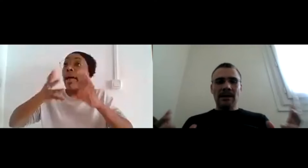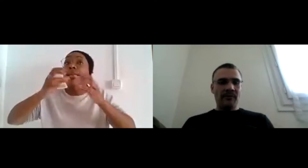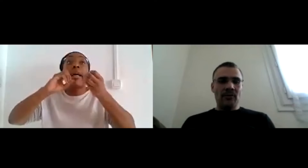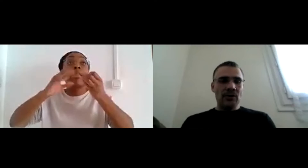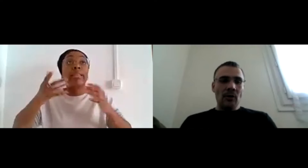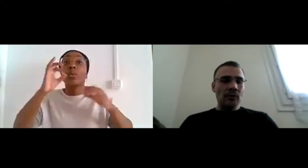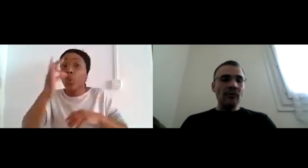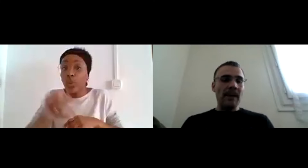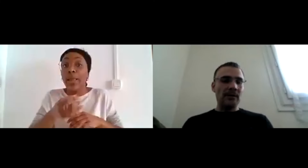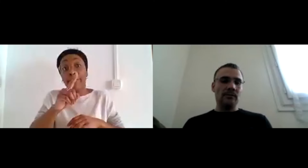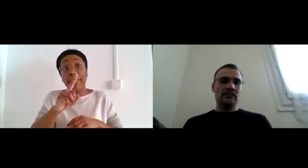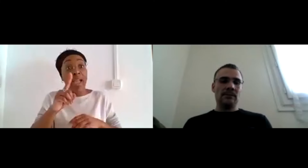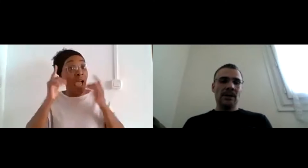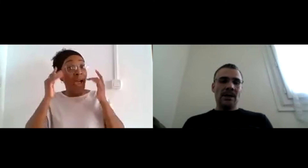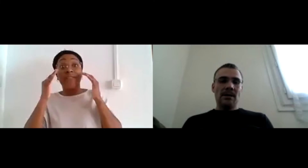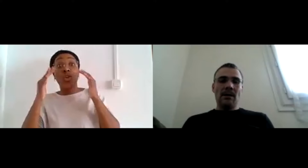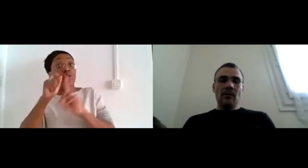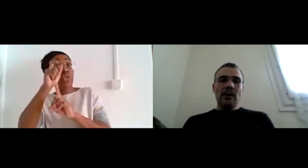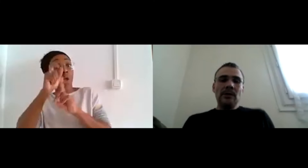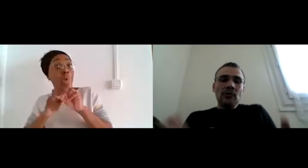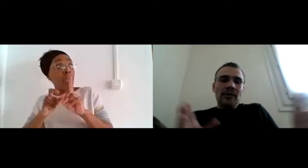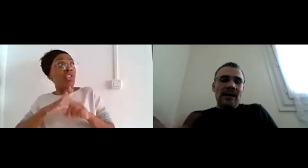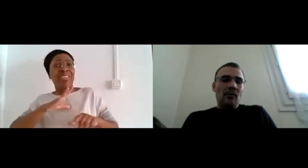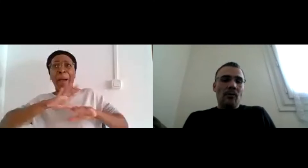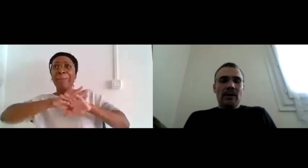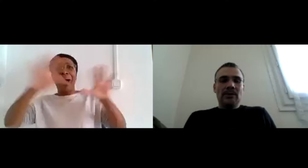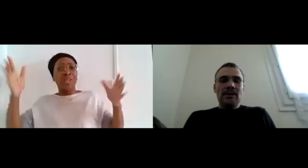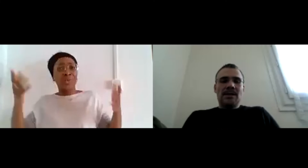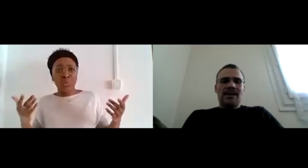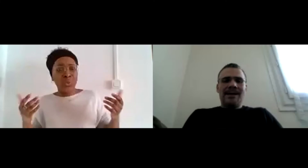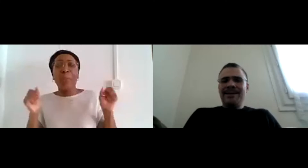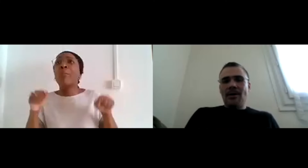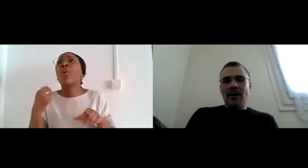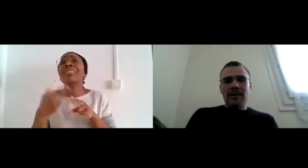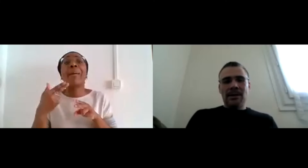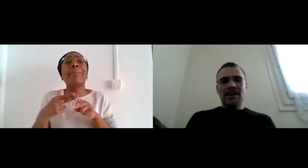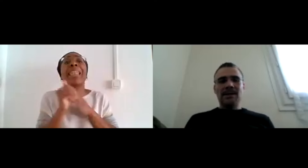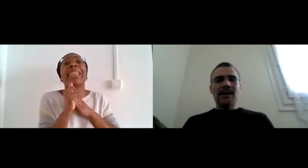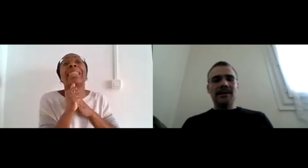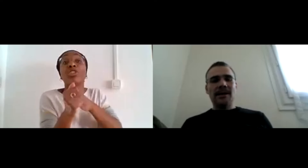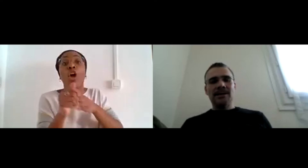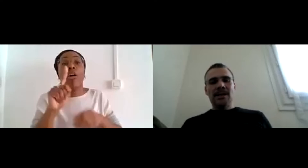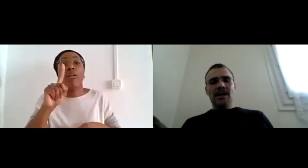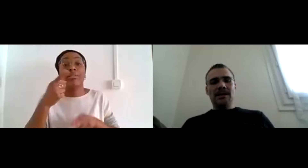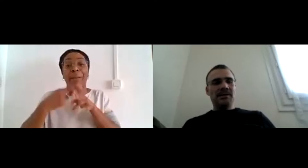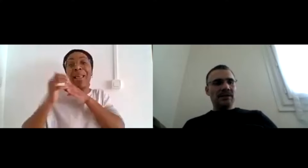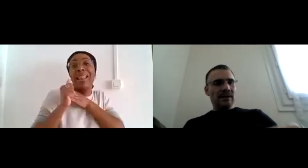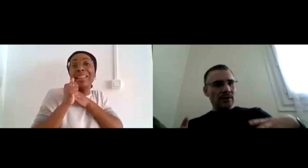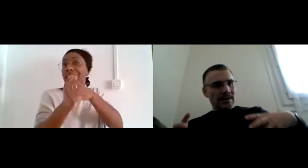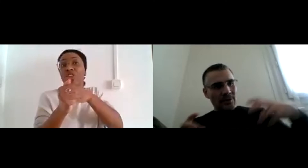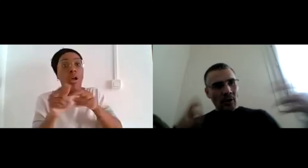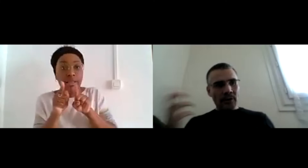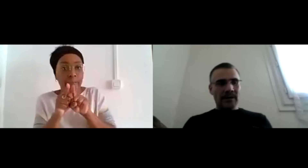Mais un influenceur, on en trouve partout. Un autre terme qu'on pourrait donner, c'est un leader. C'est-à-dire quelqu'un qui